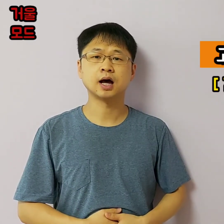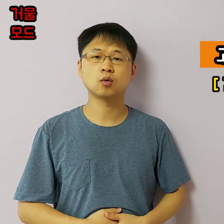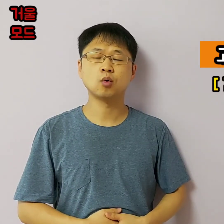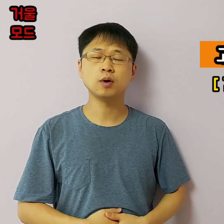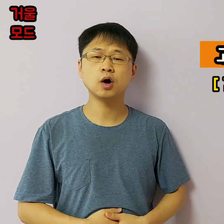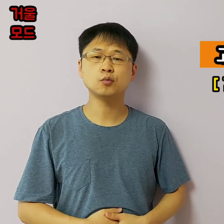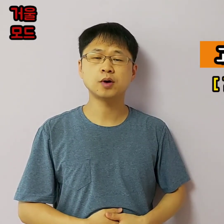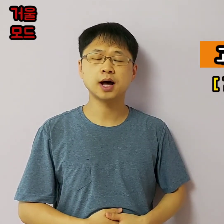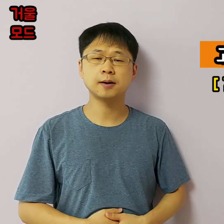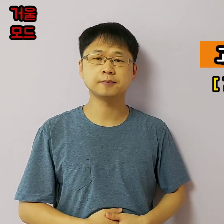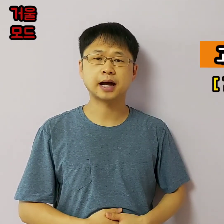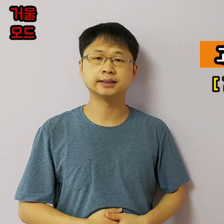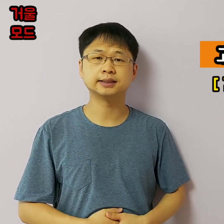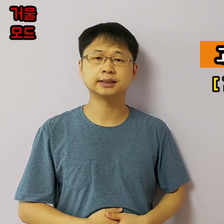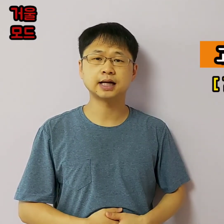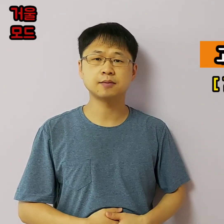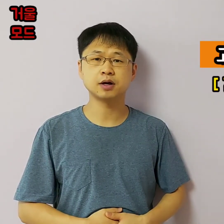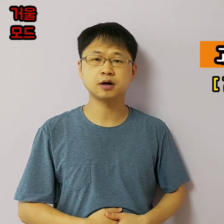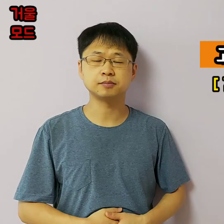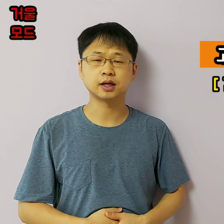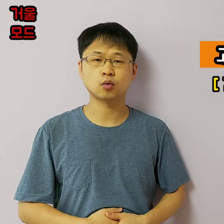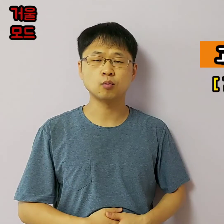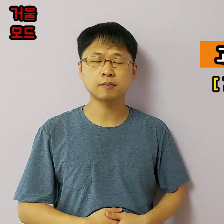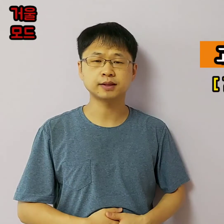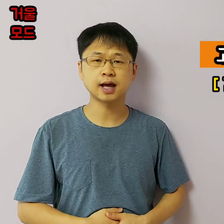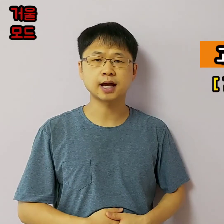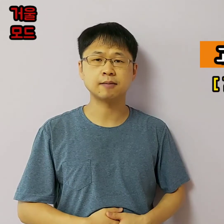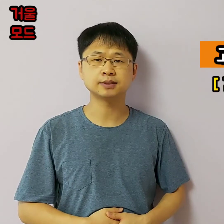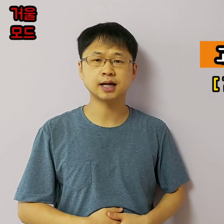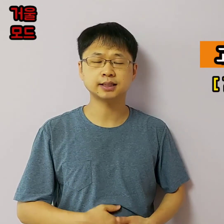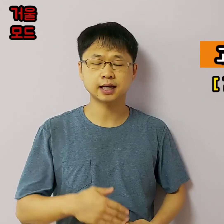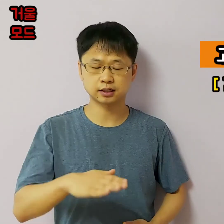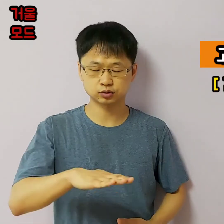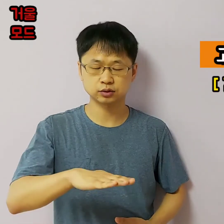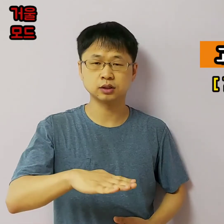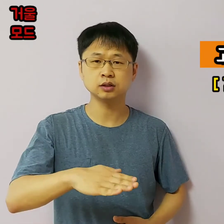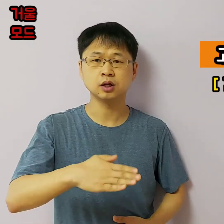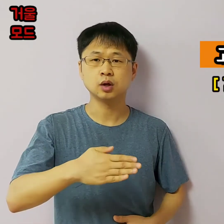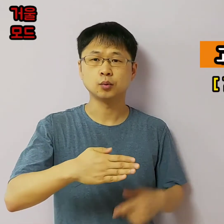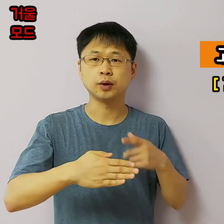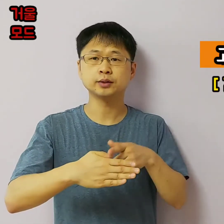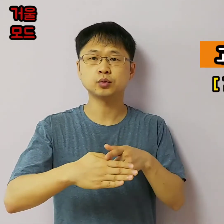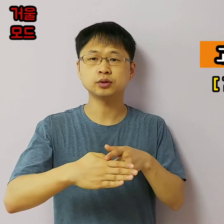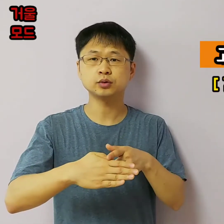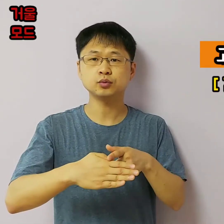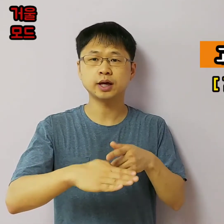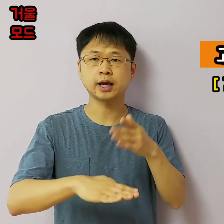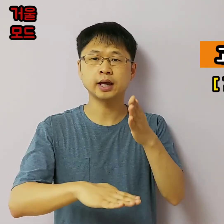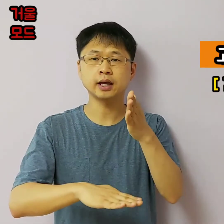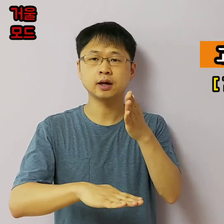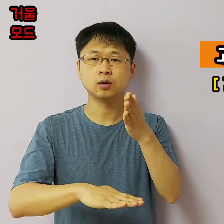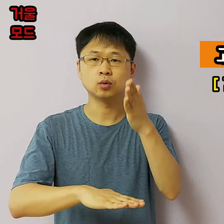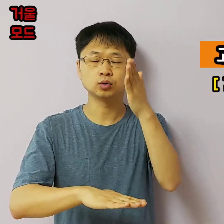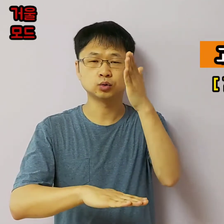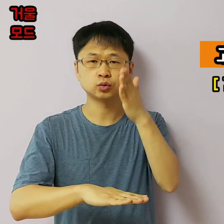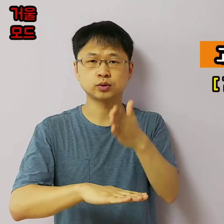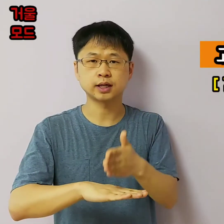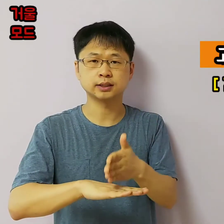가사 고마운 마음 간직을 하며입니다. 고맙다, 감사하다라는 소는 왼손 등 위에 오른손